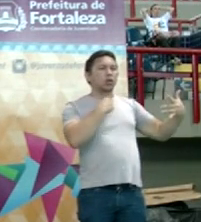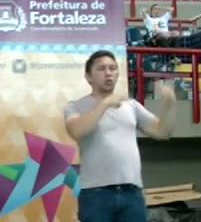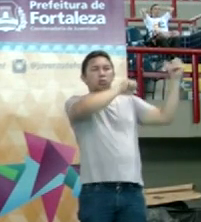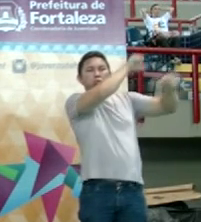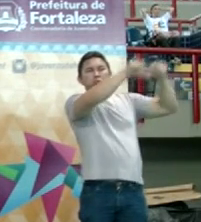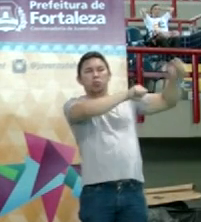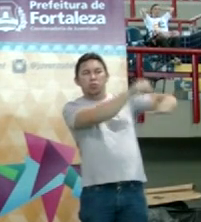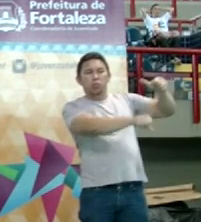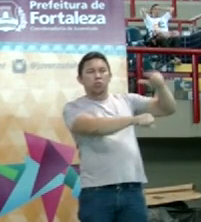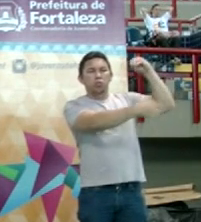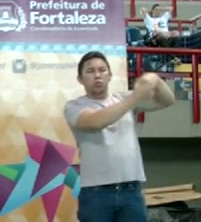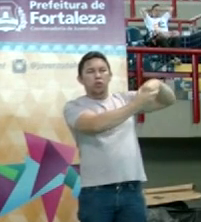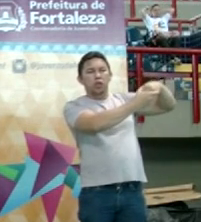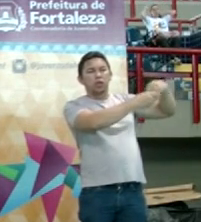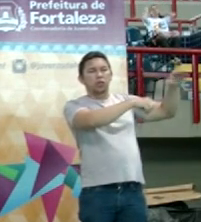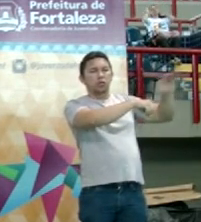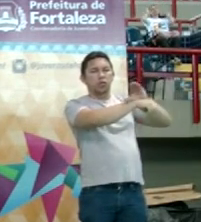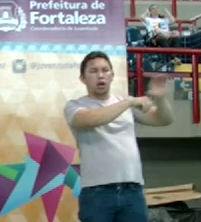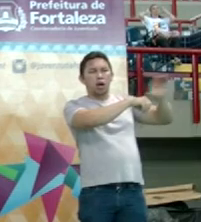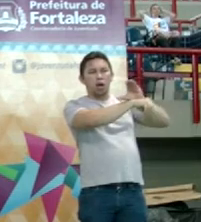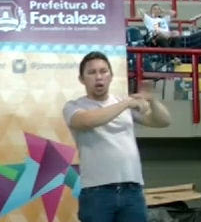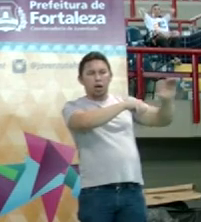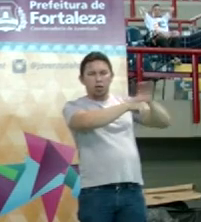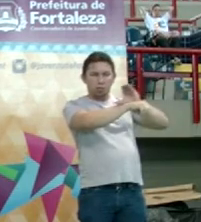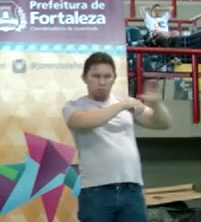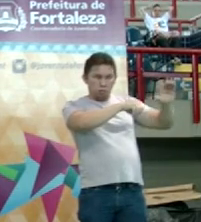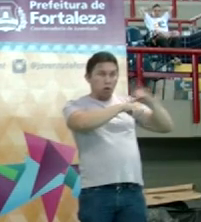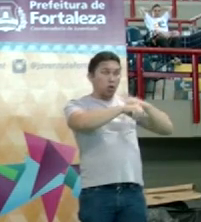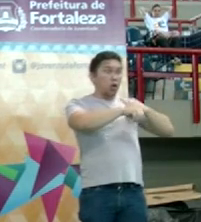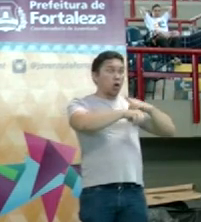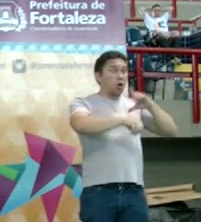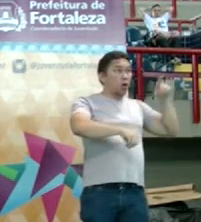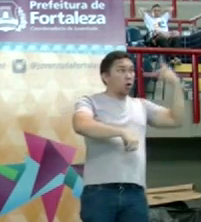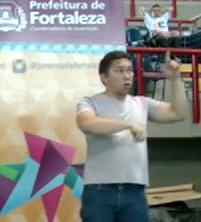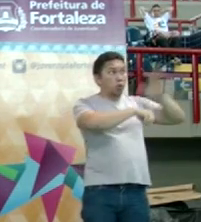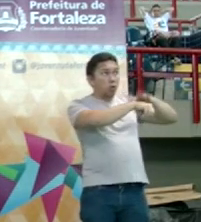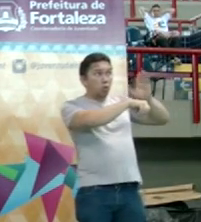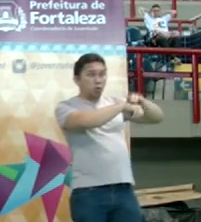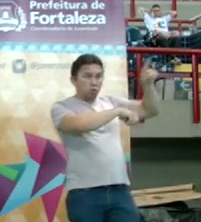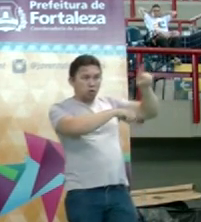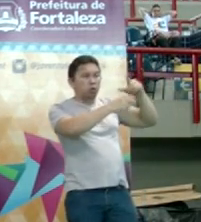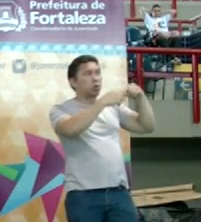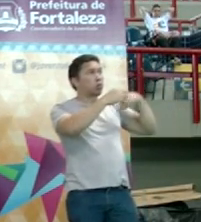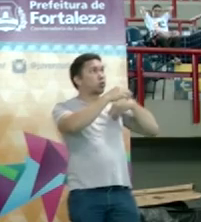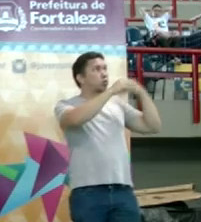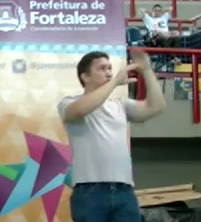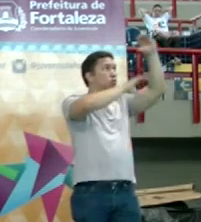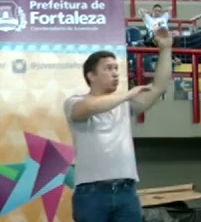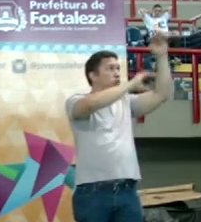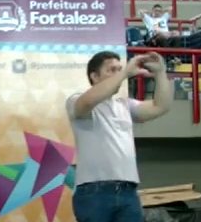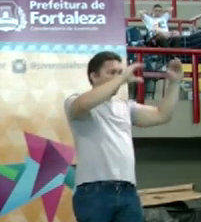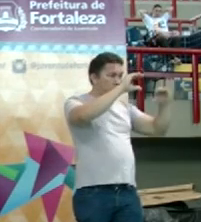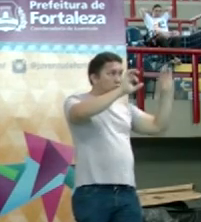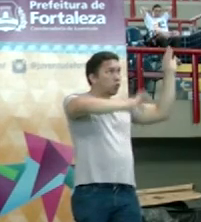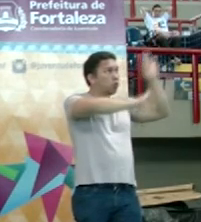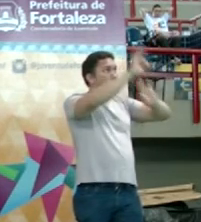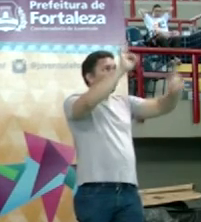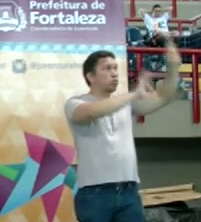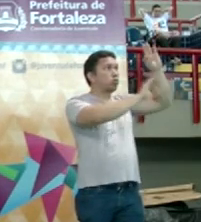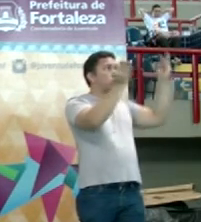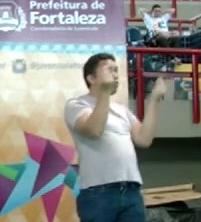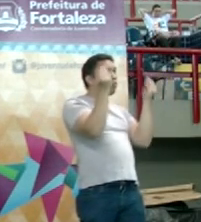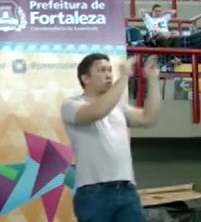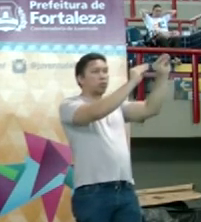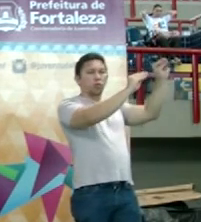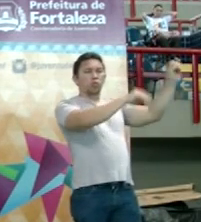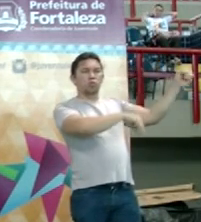pode mudar na nossa Constituição, a não ser que a Constituição seja diluída como um todo e seja